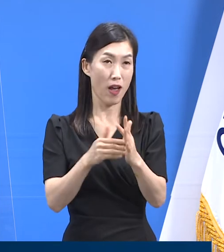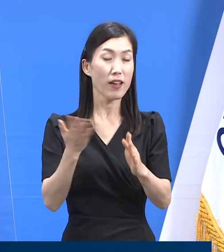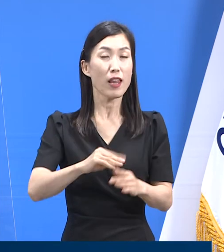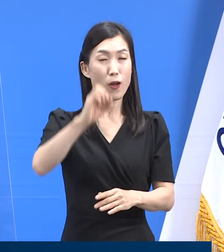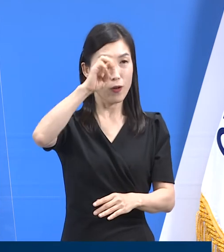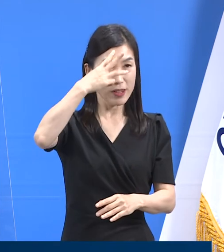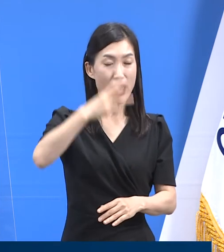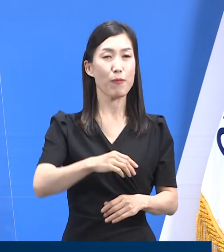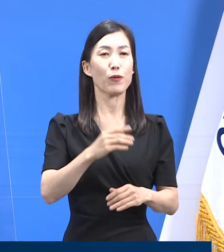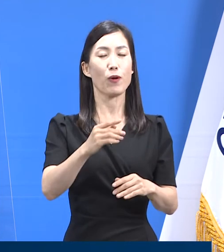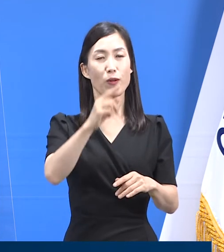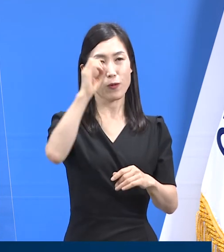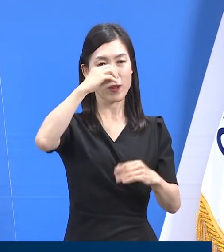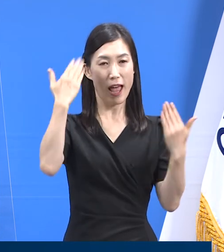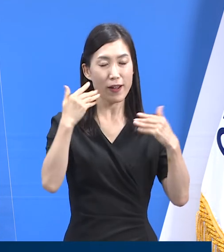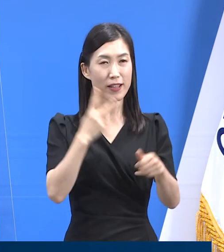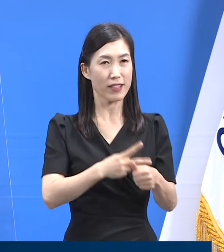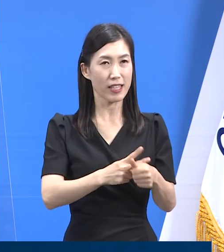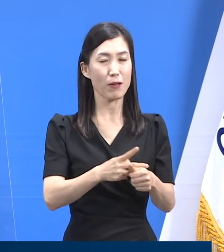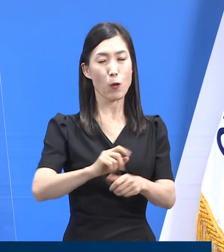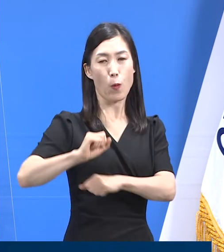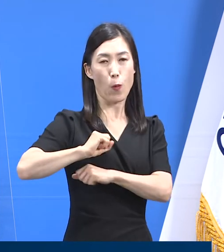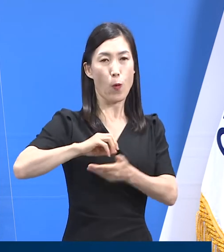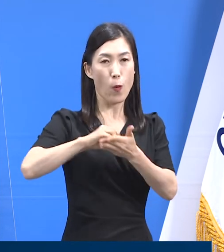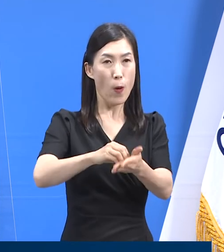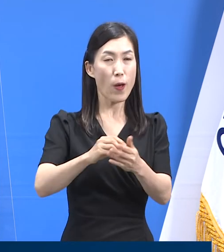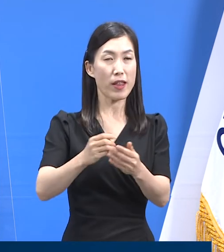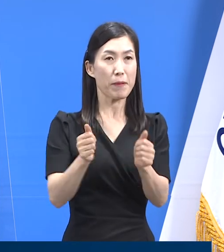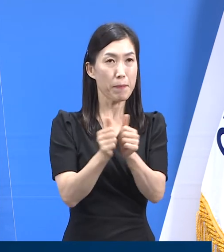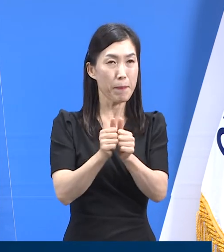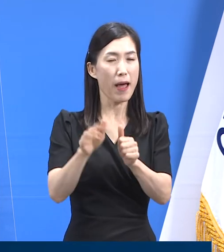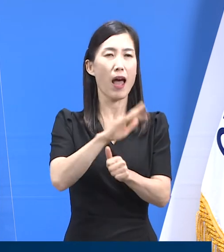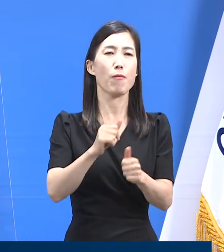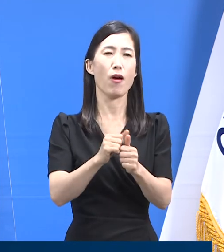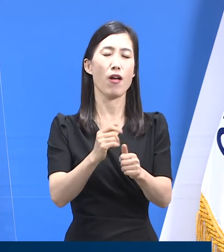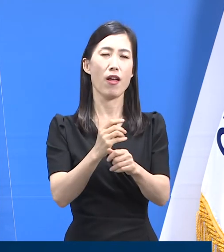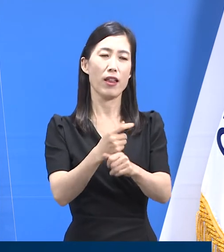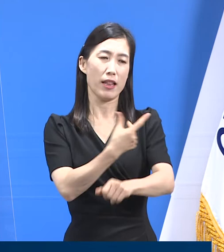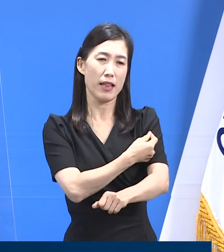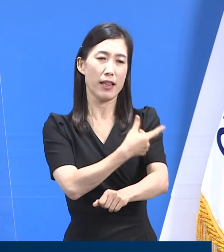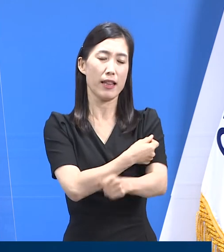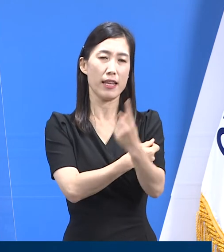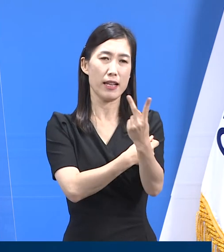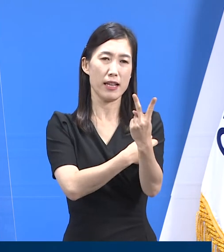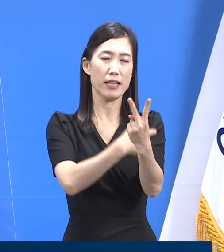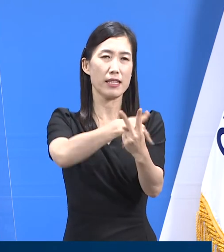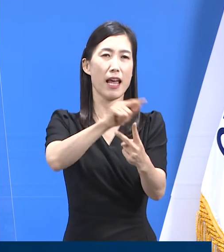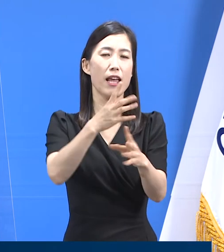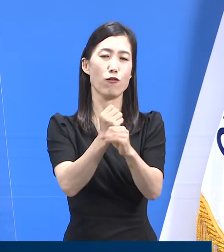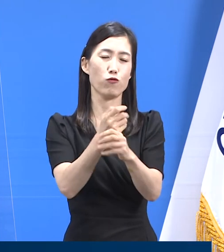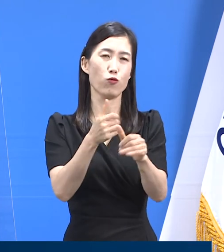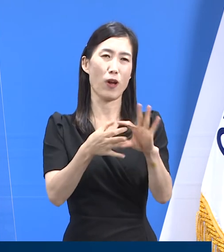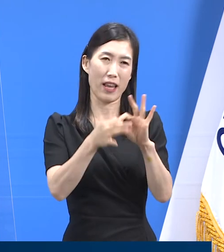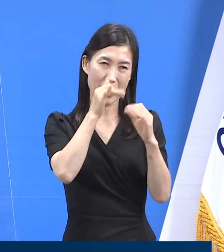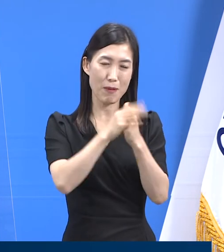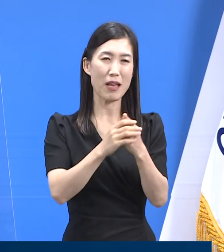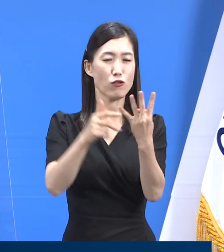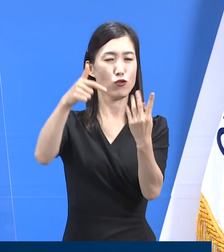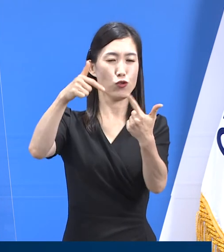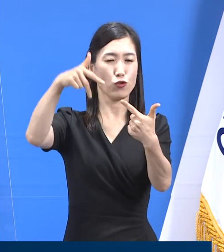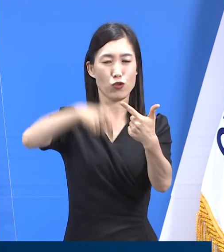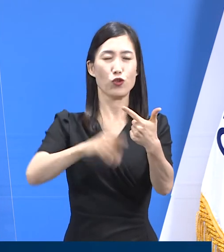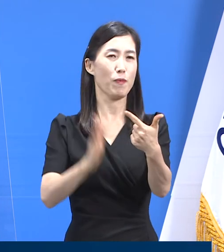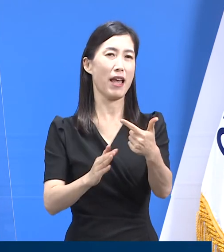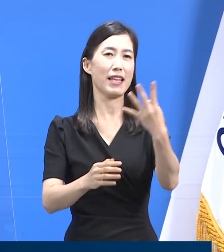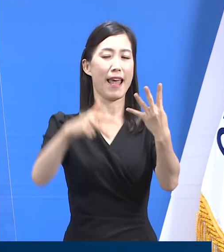4주 간격을 유지하며 1차 접종은 일정대로 차질 없이 진행될 예정입니다. 도민 여러분들의 많은 참여를